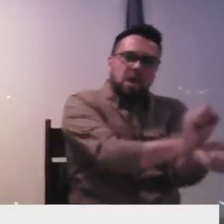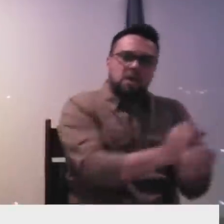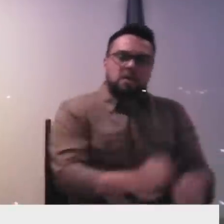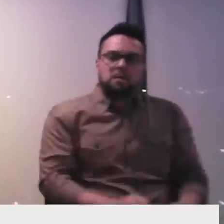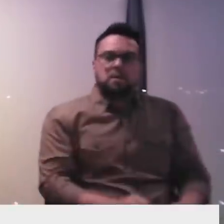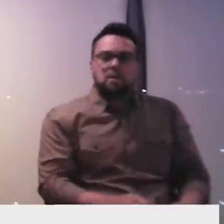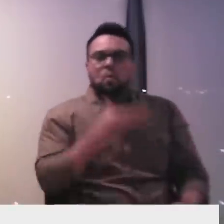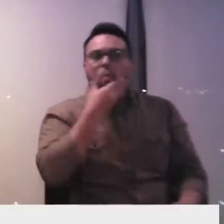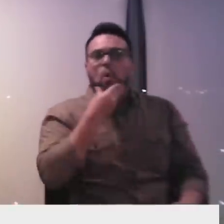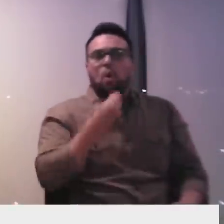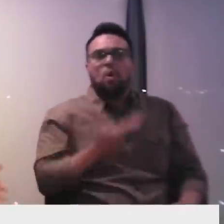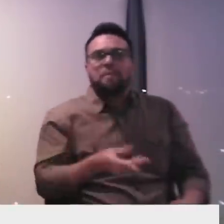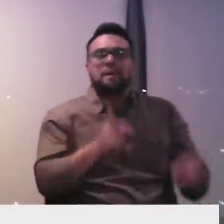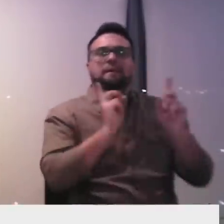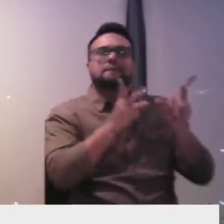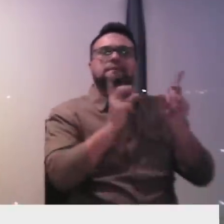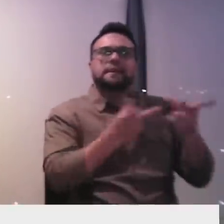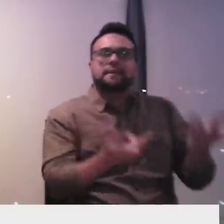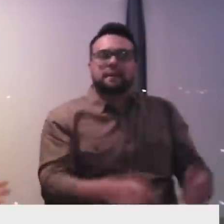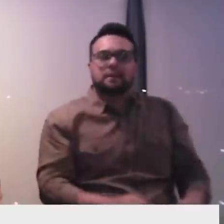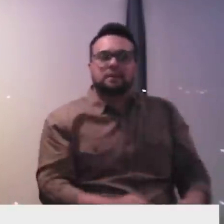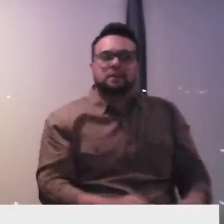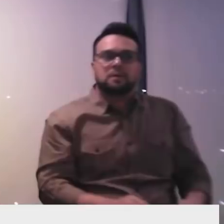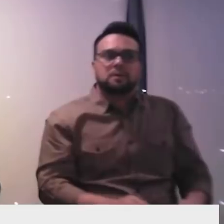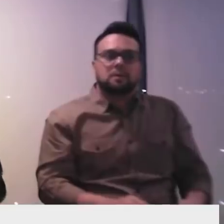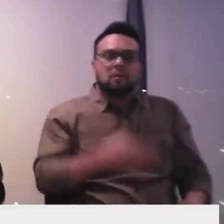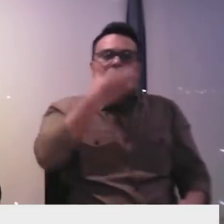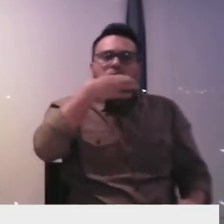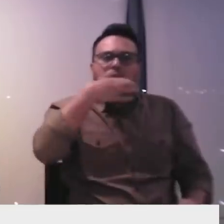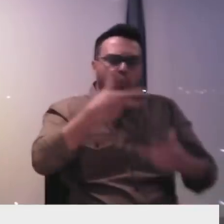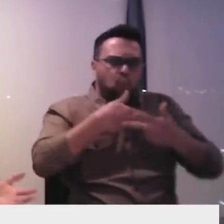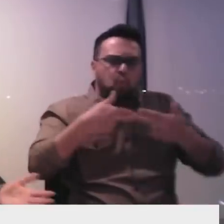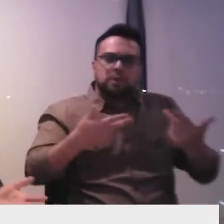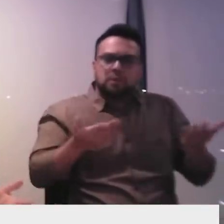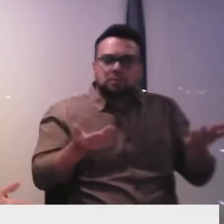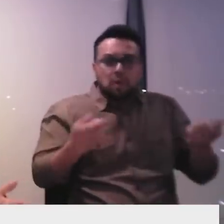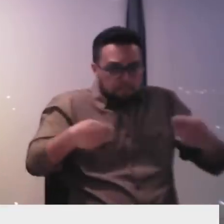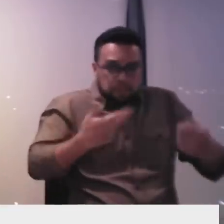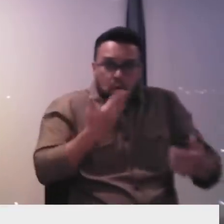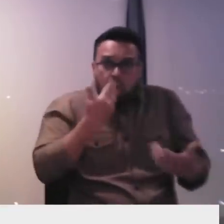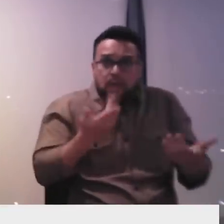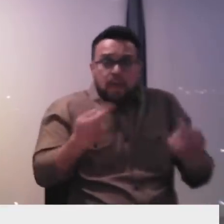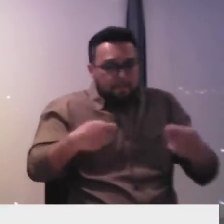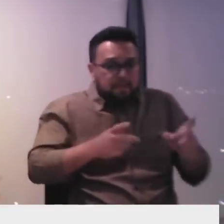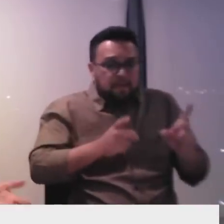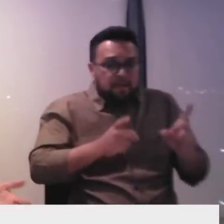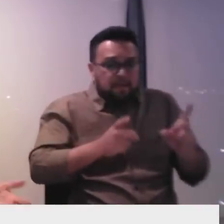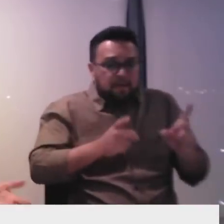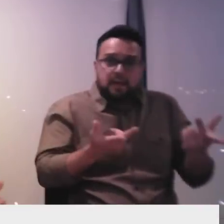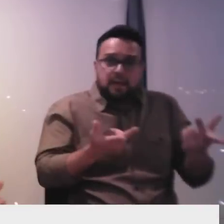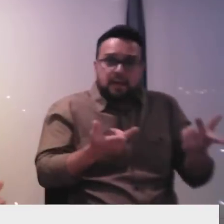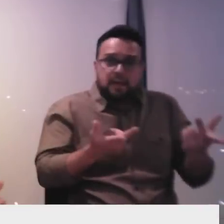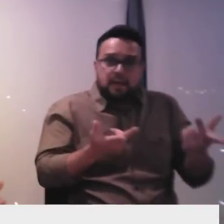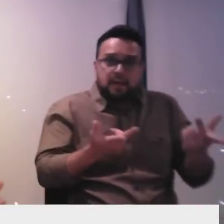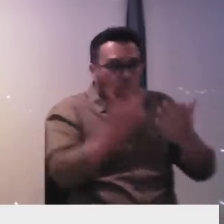cara vendendo a sua fruticultura lá, porque tem que comer, né? Ele tem que vender para sobreviver, alguém tem que